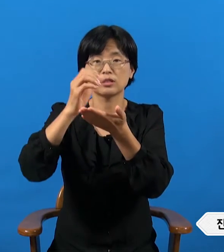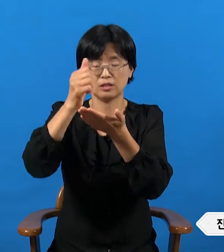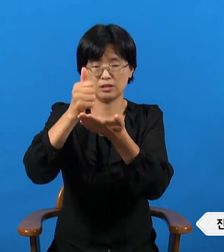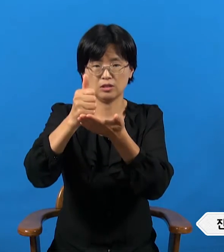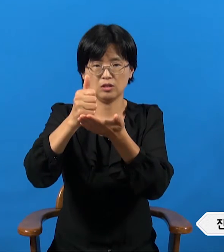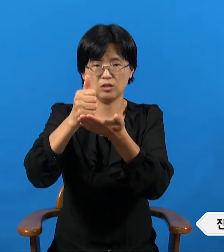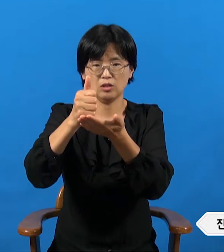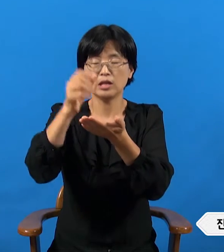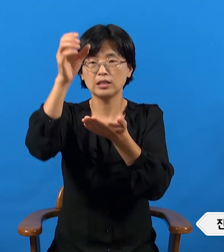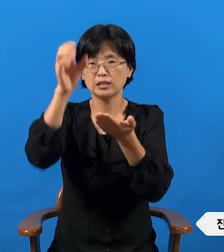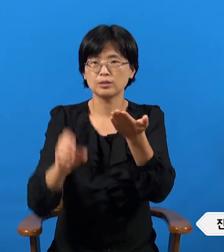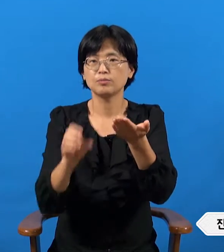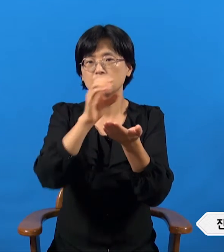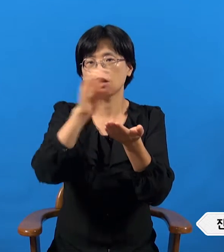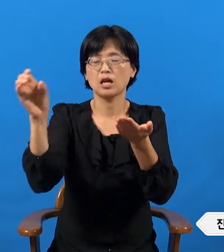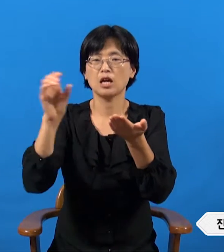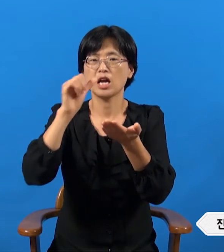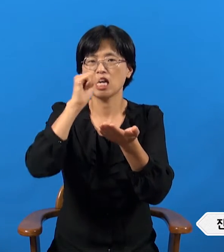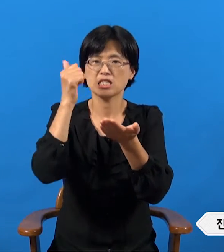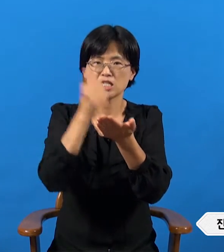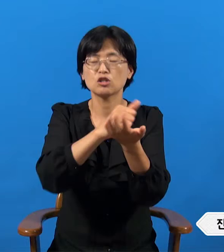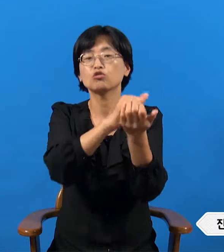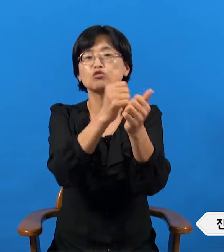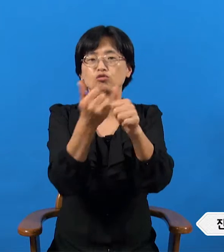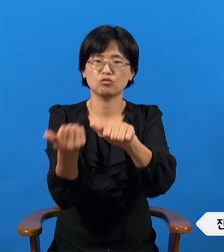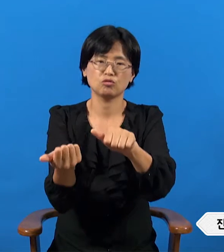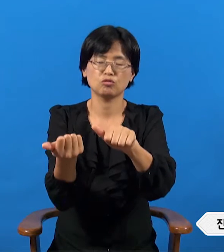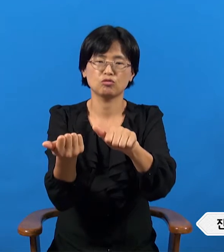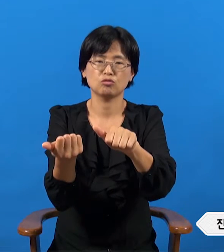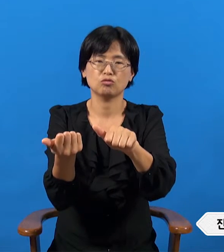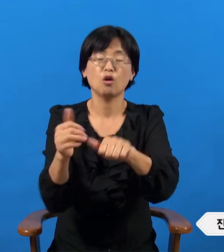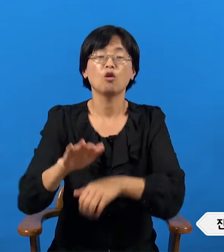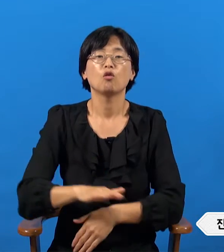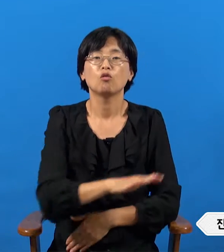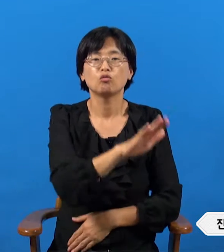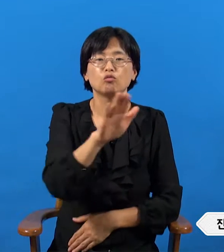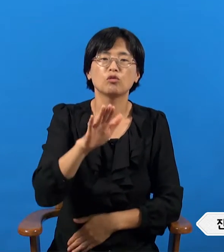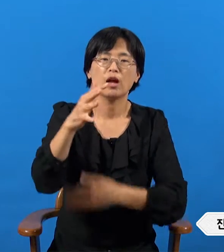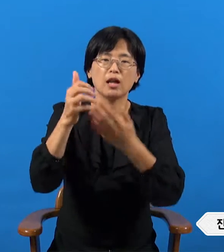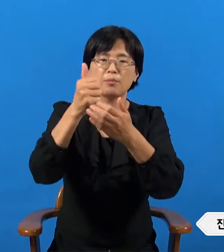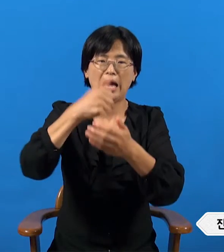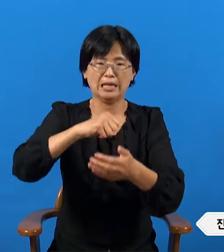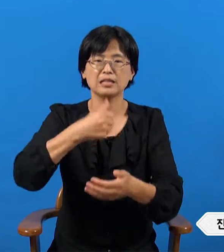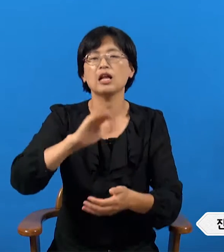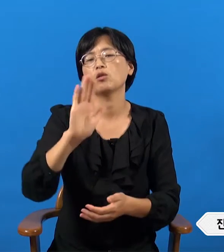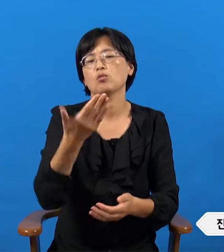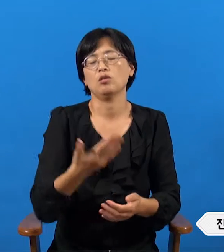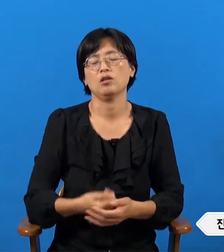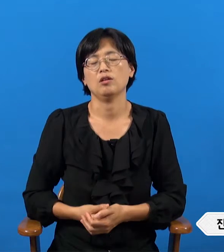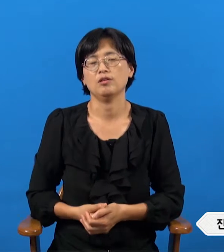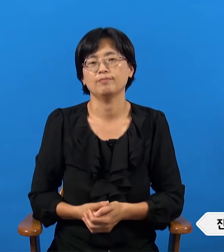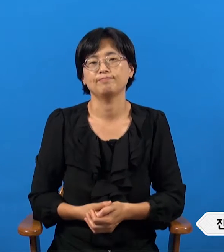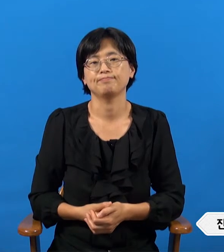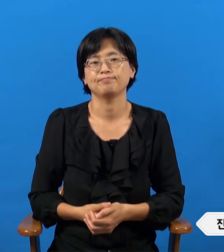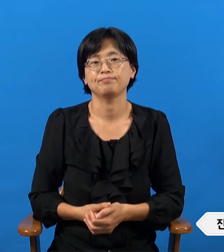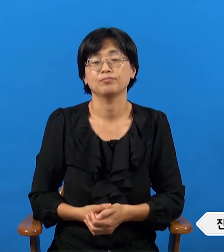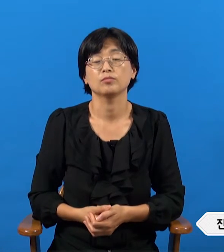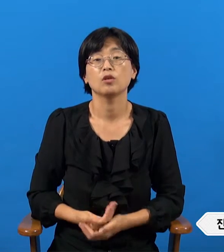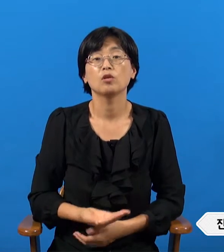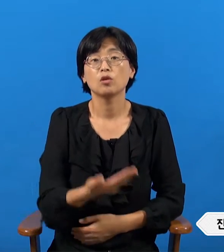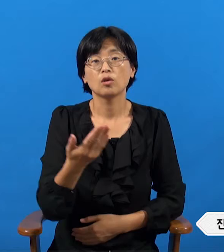예수 그리스도의 십자가의 죽으심으로 우리는 하나님의 자녀가 되었다라고 말합니다.